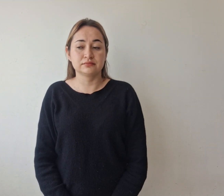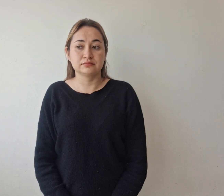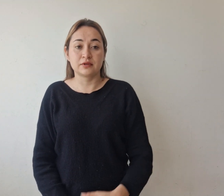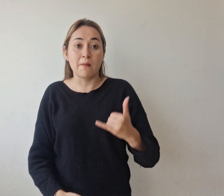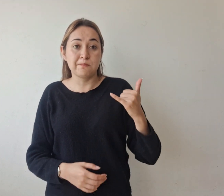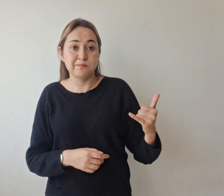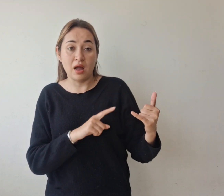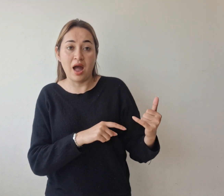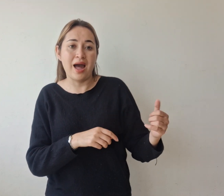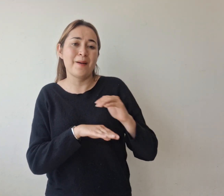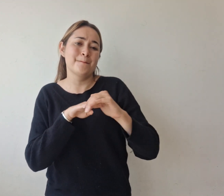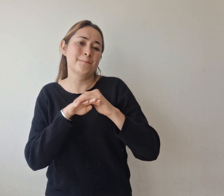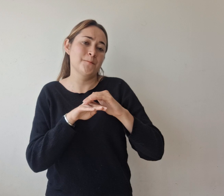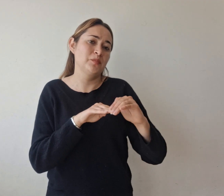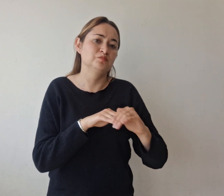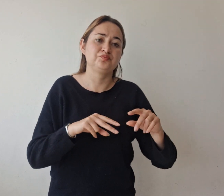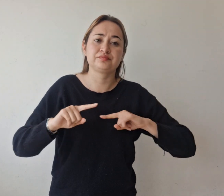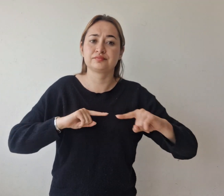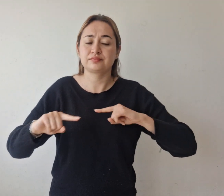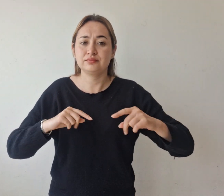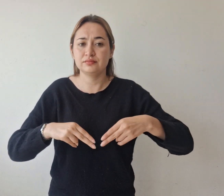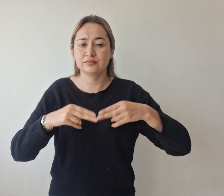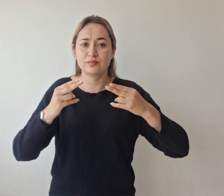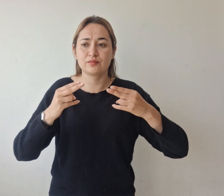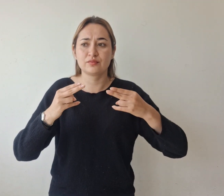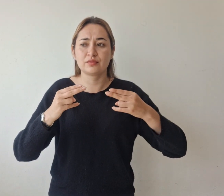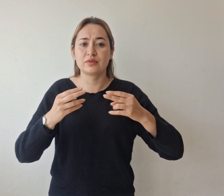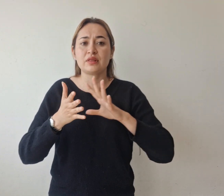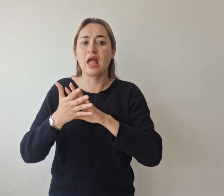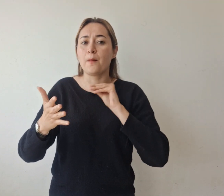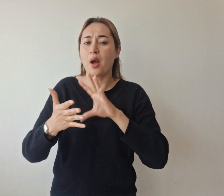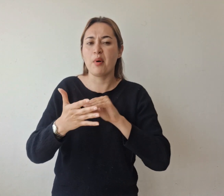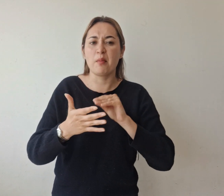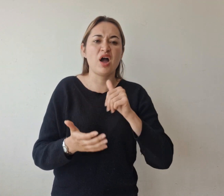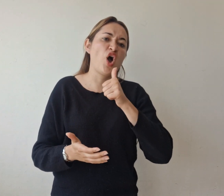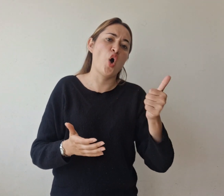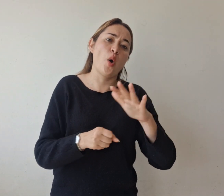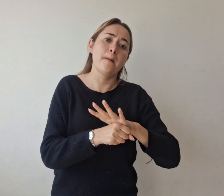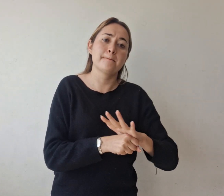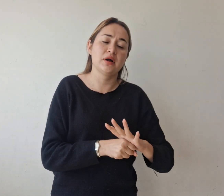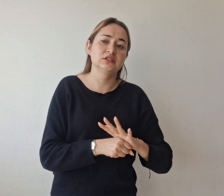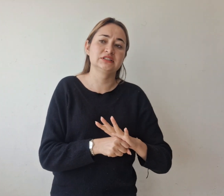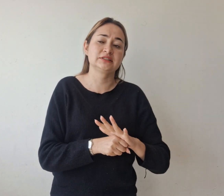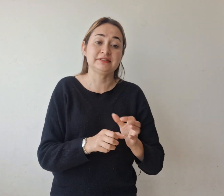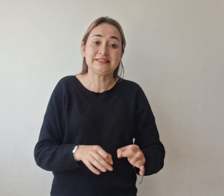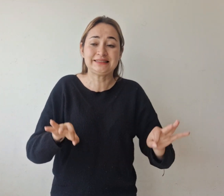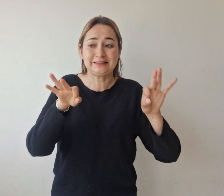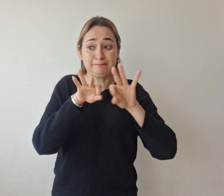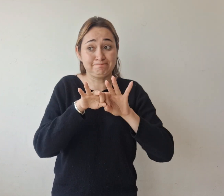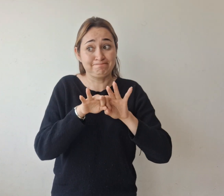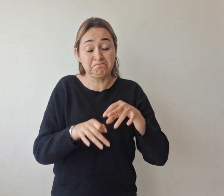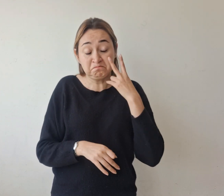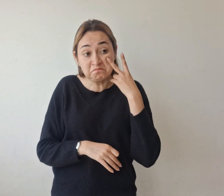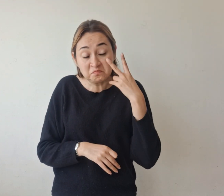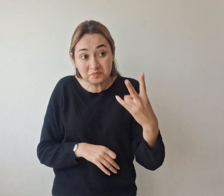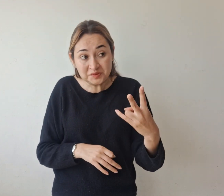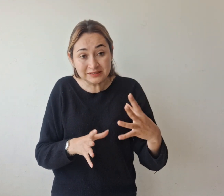Administración municipal se replicará en otros barrios que cuentan con una importante cantidad de peluditos